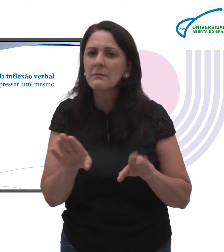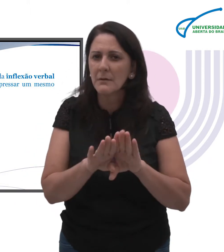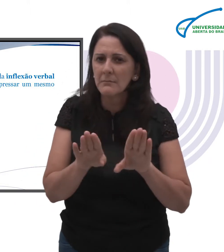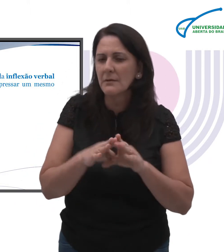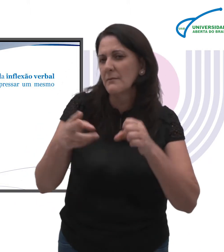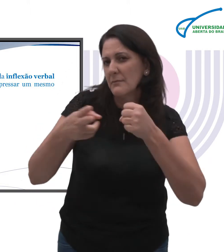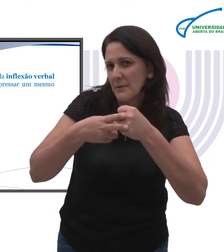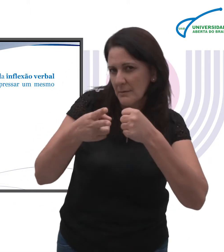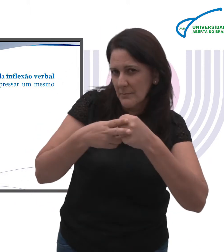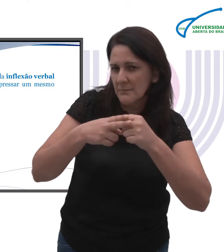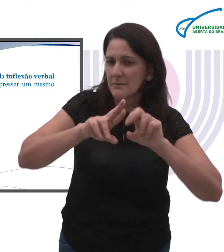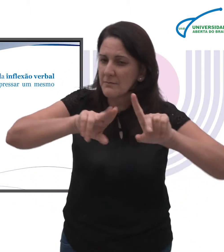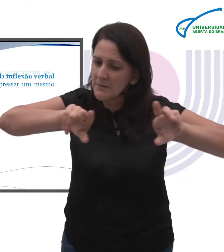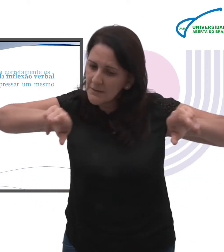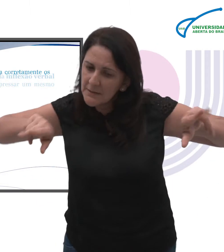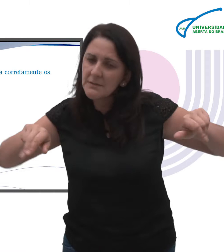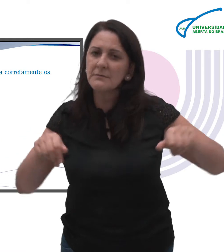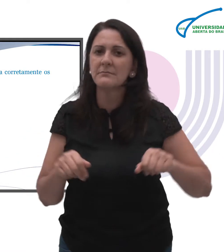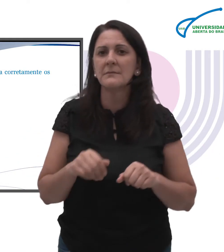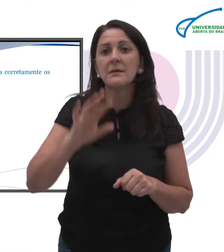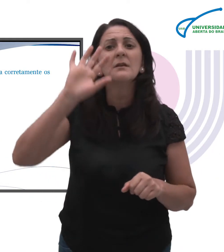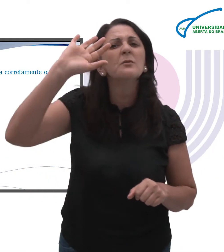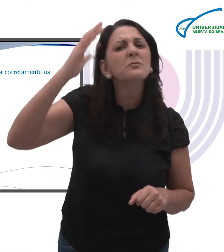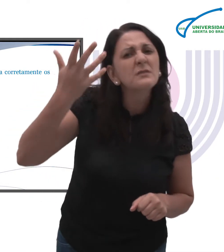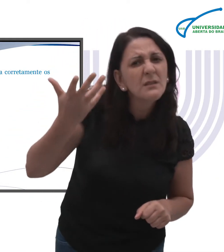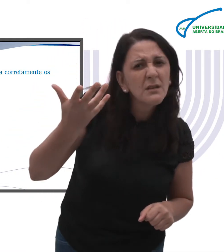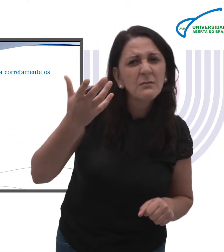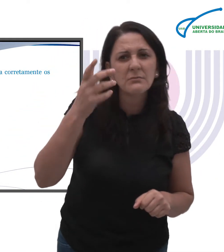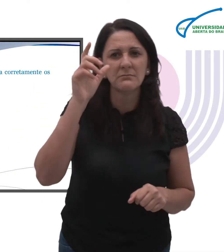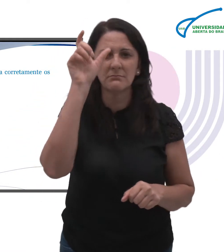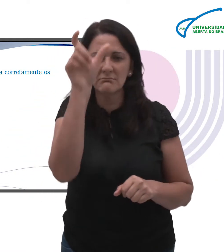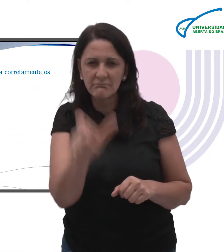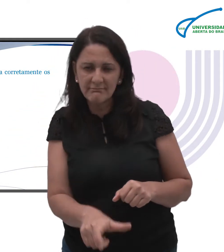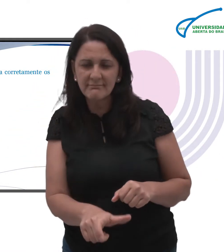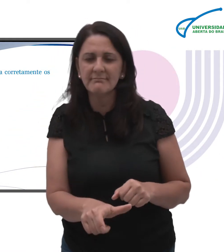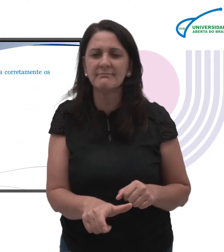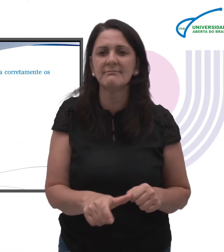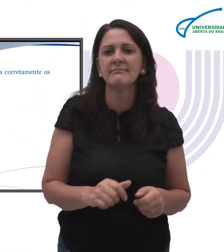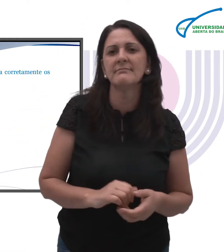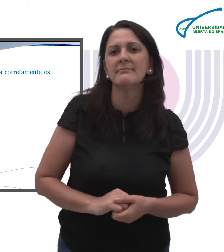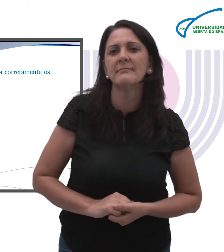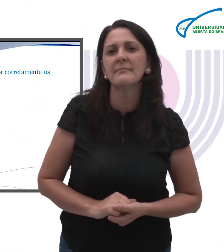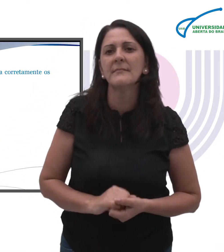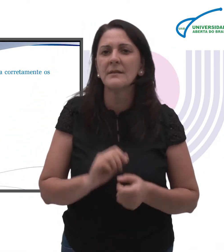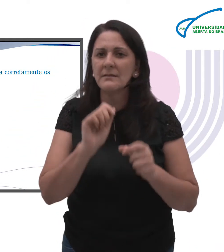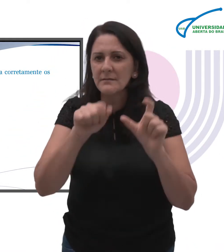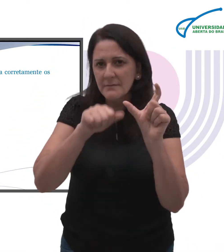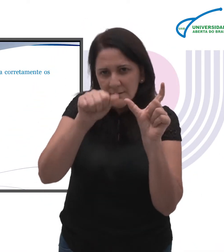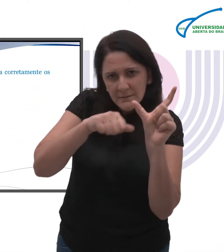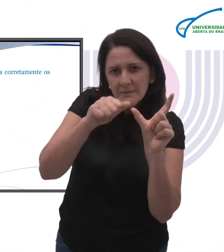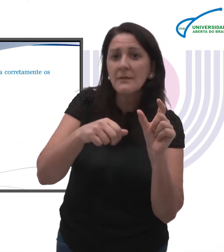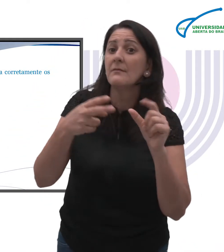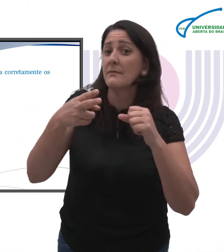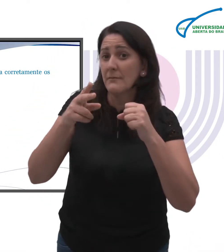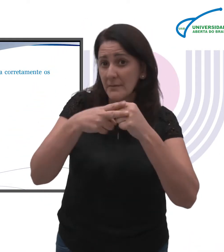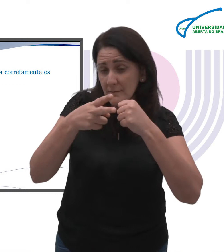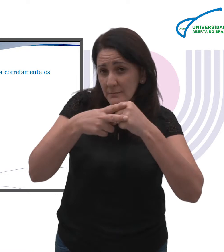diferentes modos, tempos e pessoas, que seria a flexão verbal. Portanto, a criança